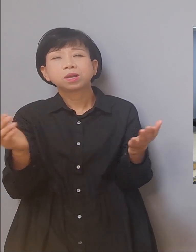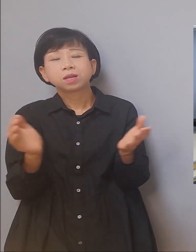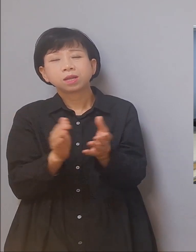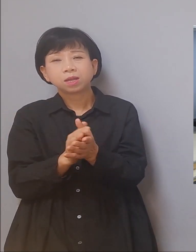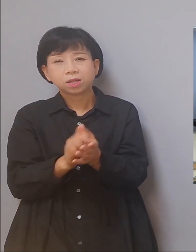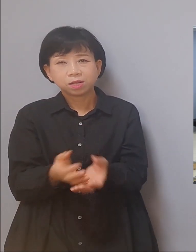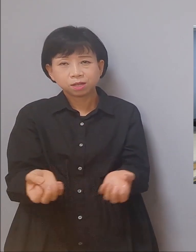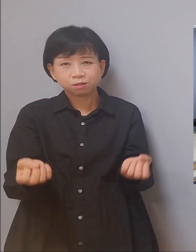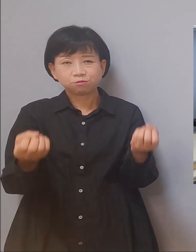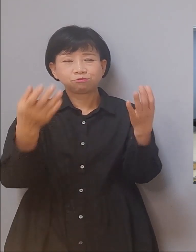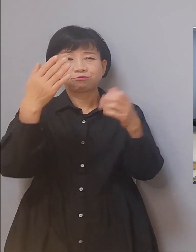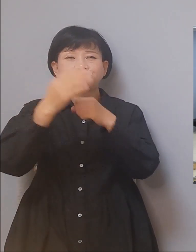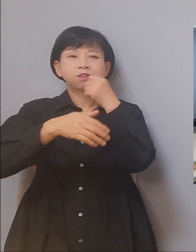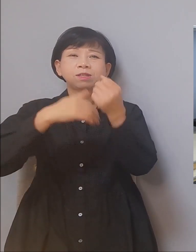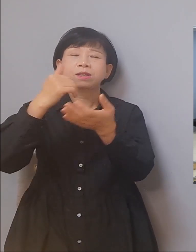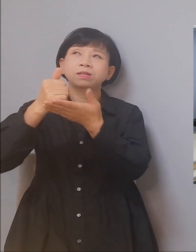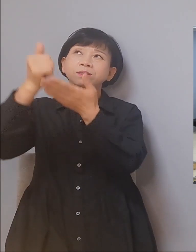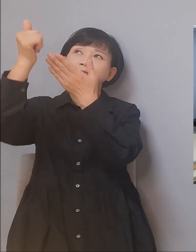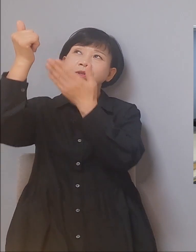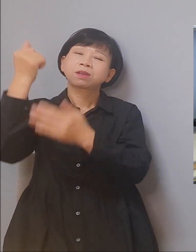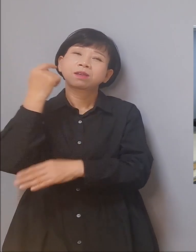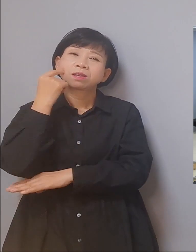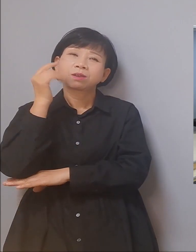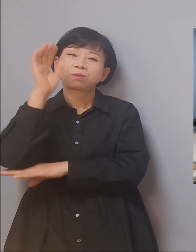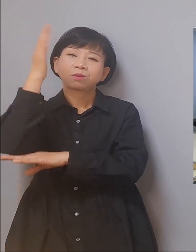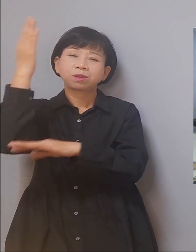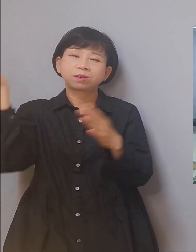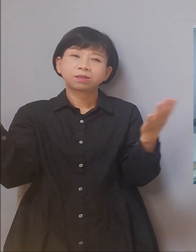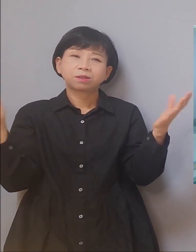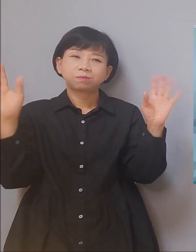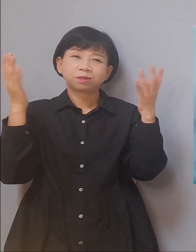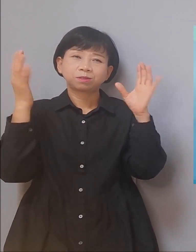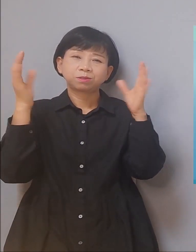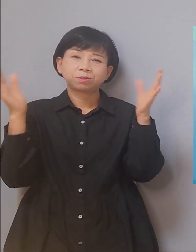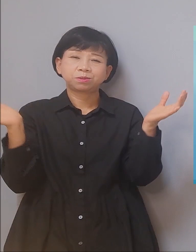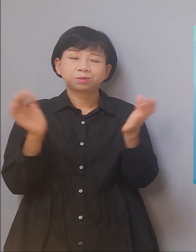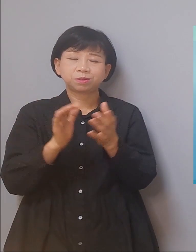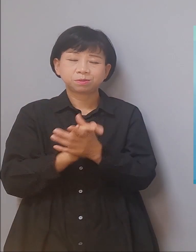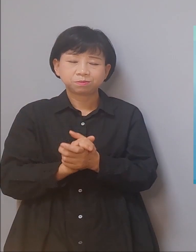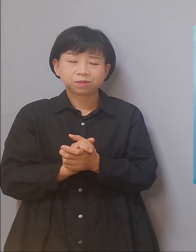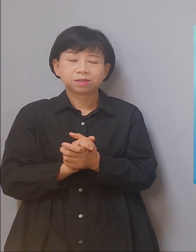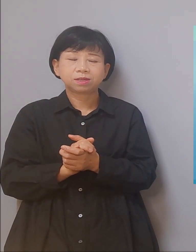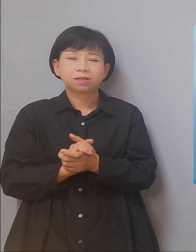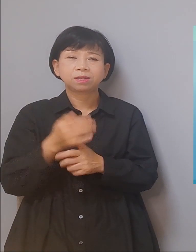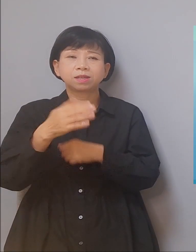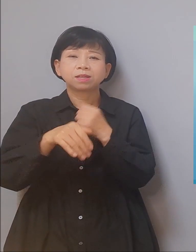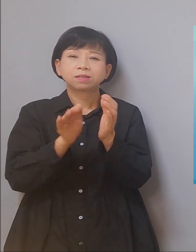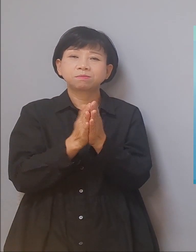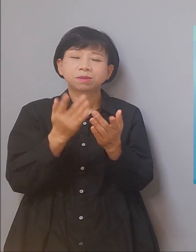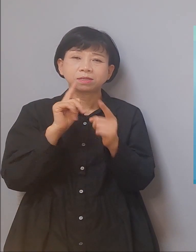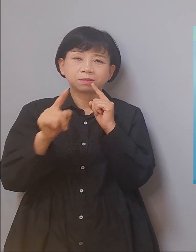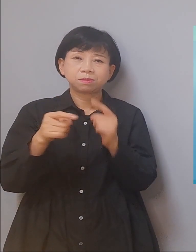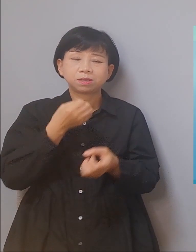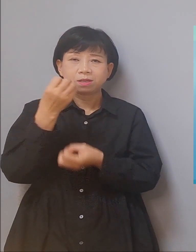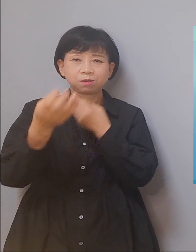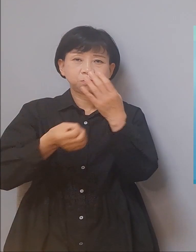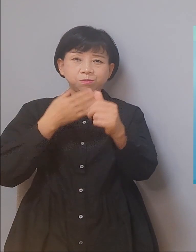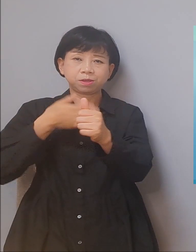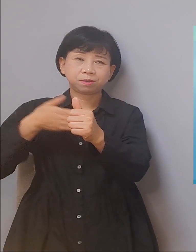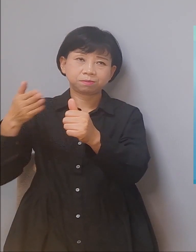할렐루야. 하나님께 영광의 박수 올려드립니다. 아멘. 우리 하나님의 말씀에 대한 우리 고백해